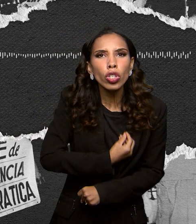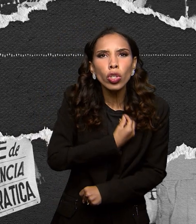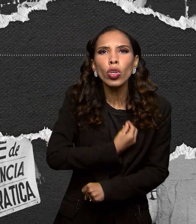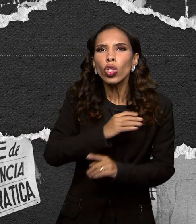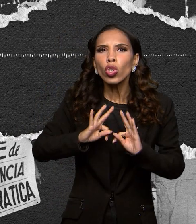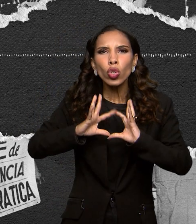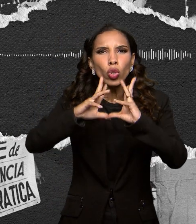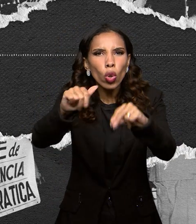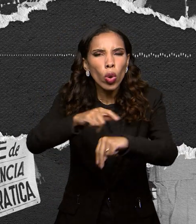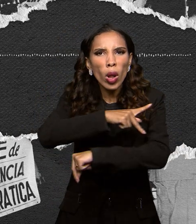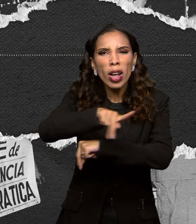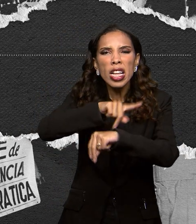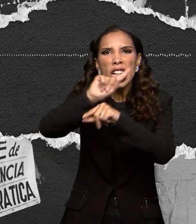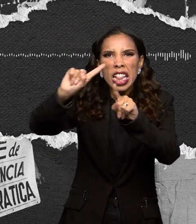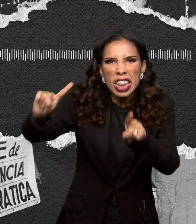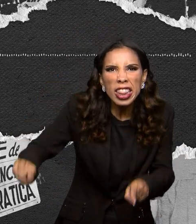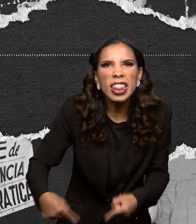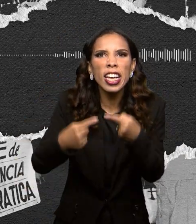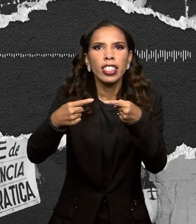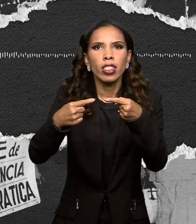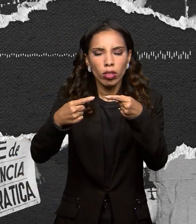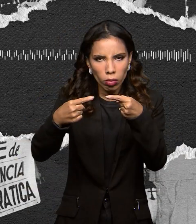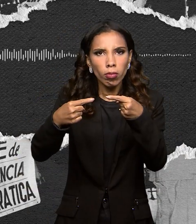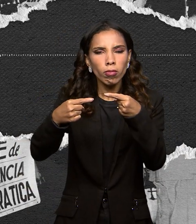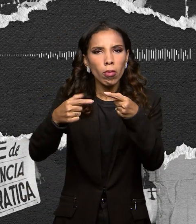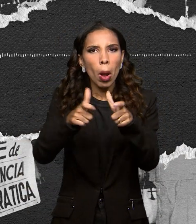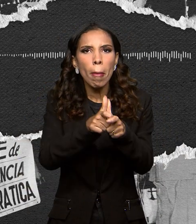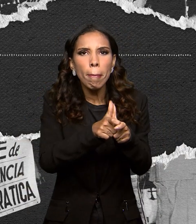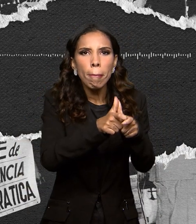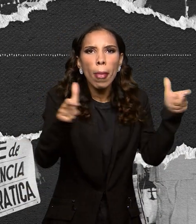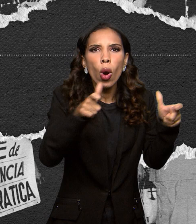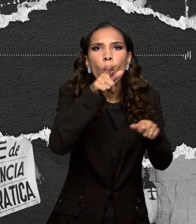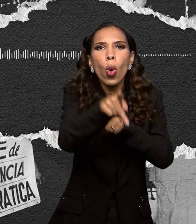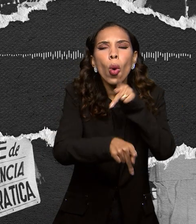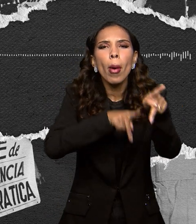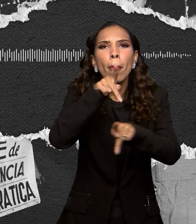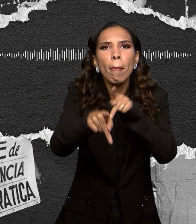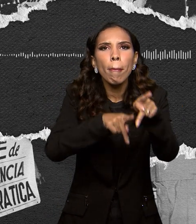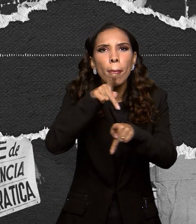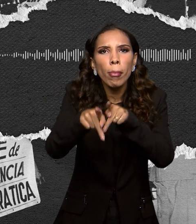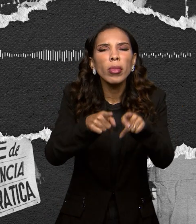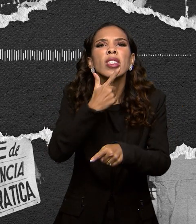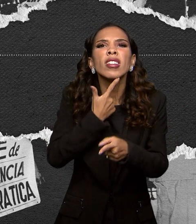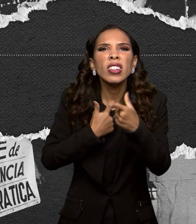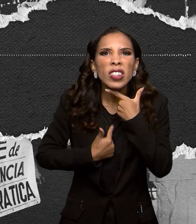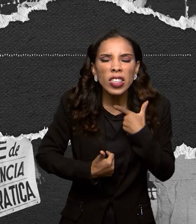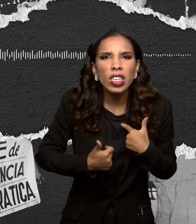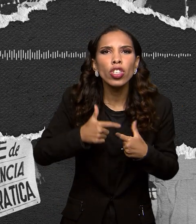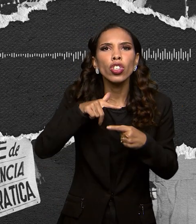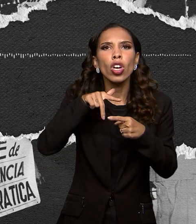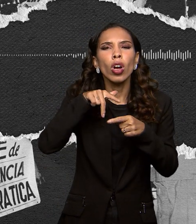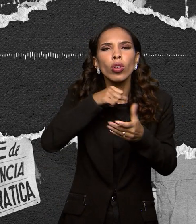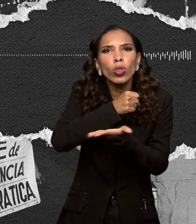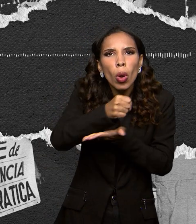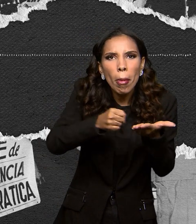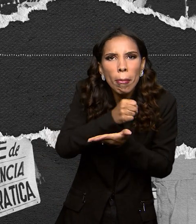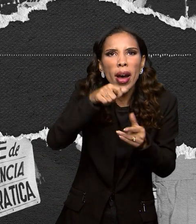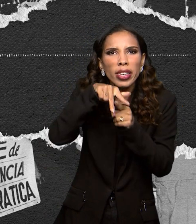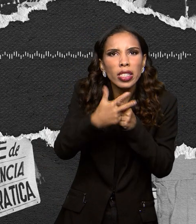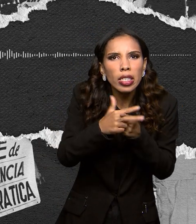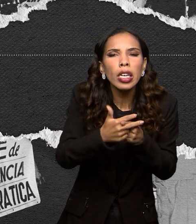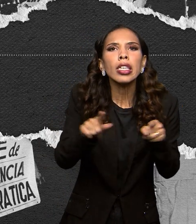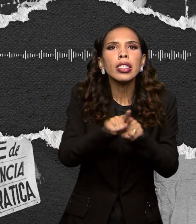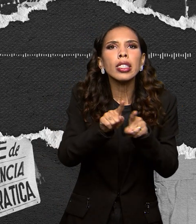todo o país o desafio. De um lado, a maioria do povo brasileiro, desejando as reformas e desejando que a riqueza